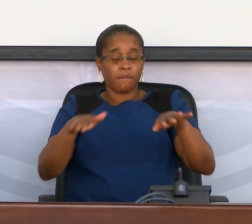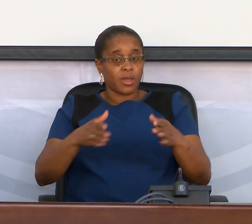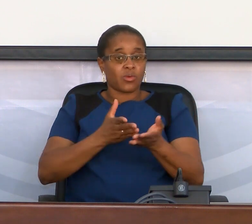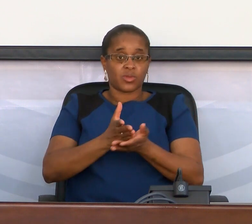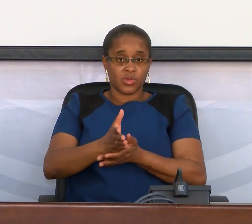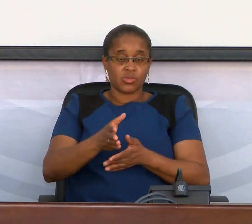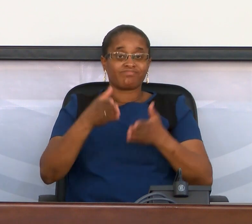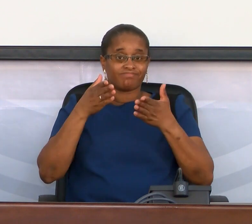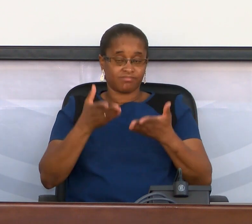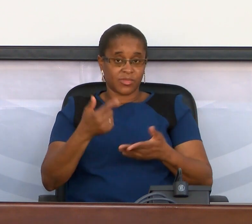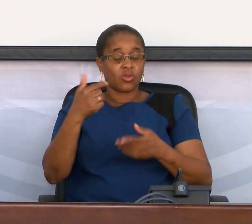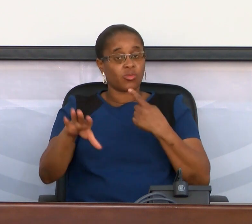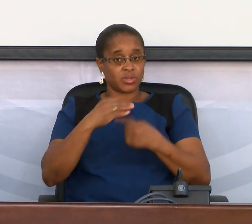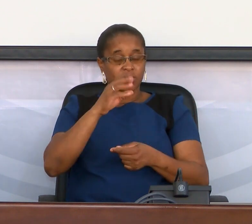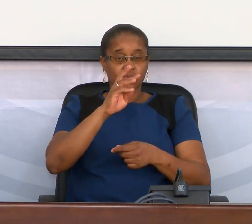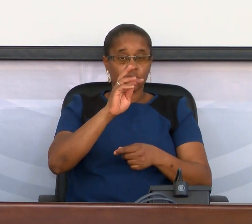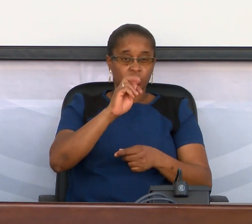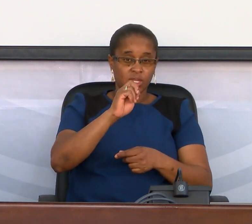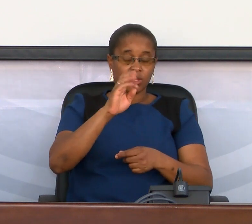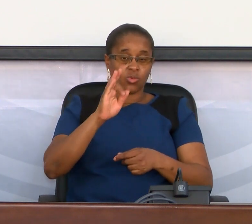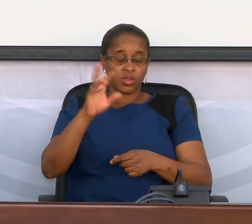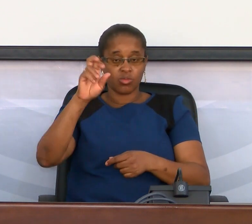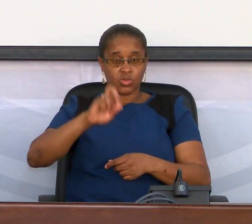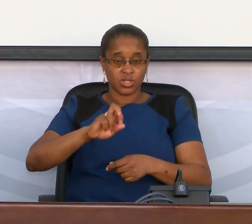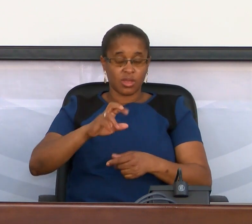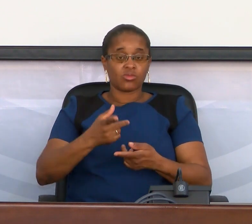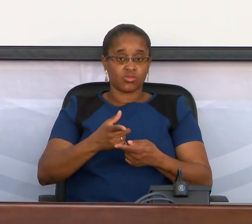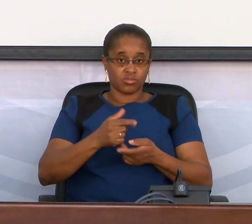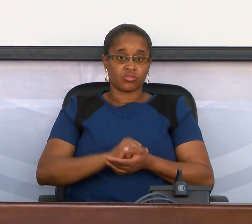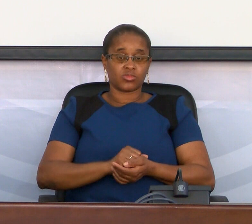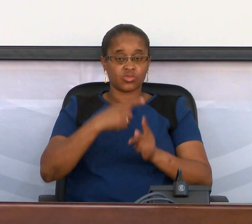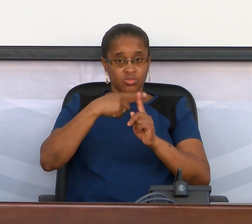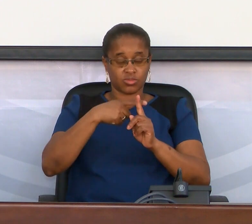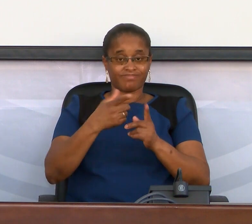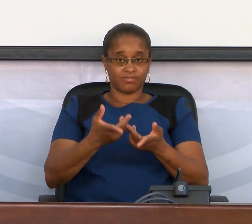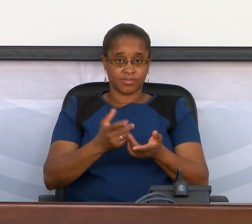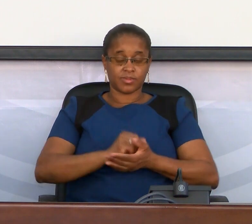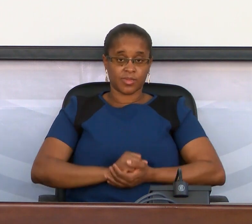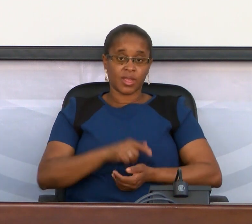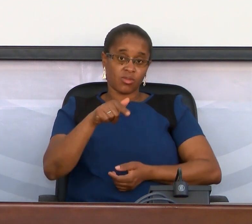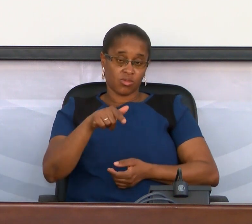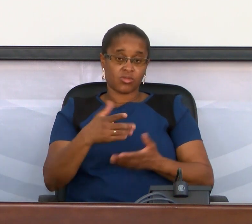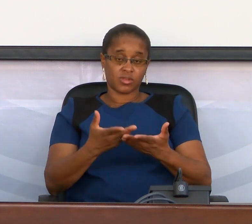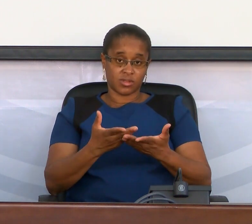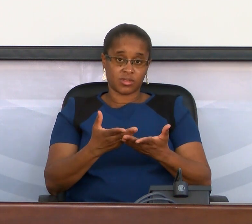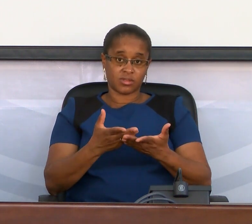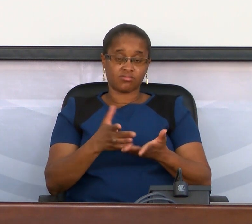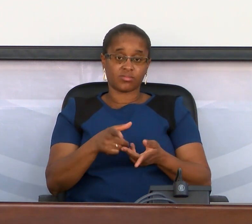a contribuir com 84% dos casos. Com este caso do